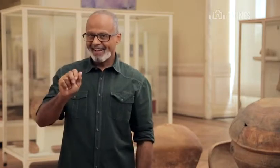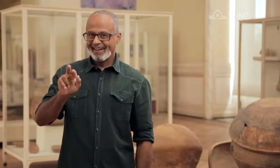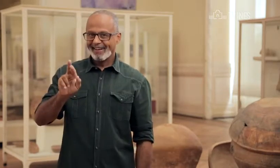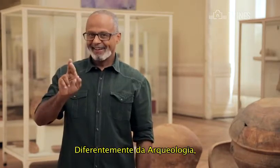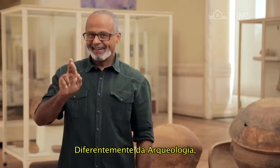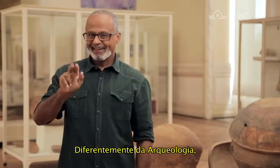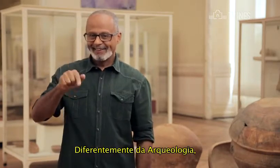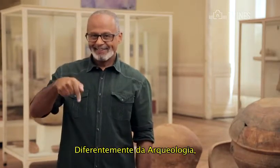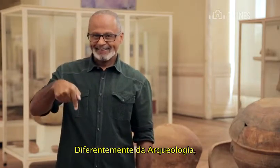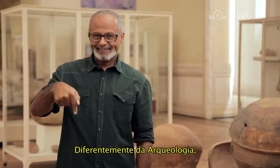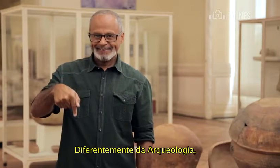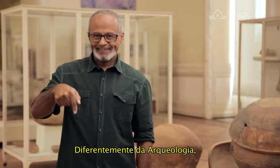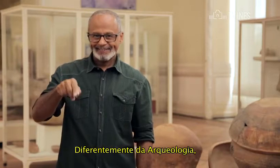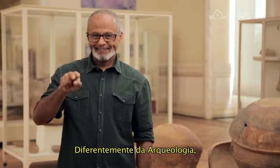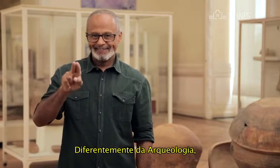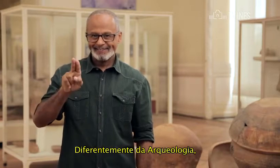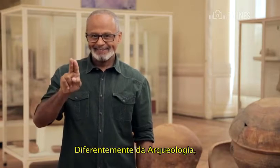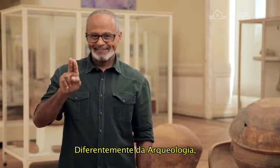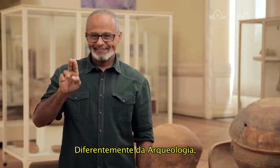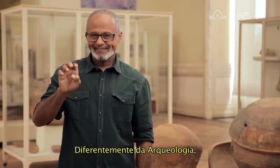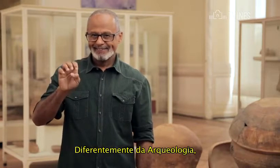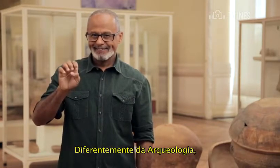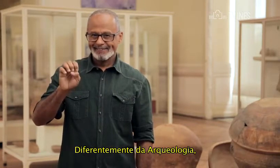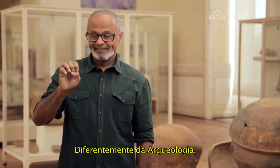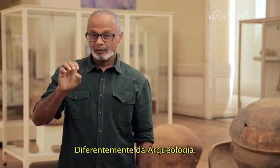Diferentemente da... Arqueologia.